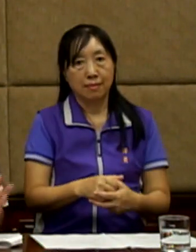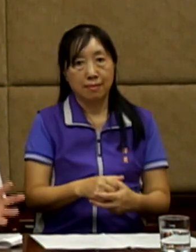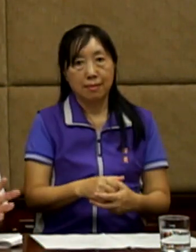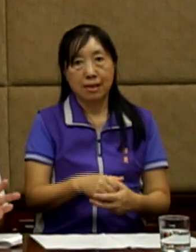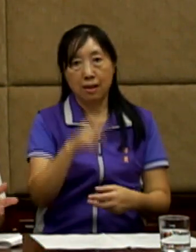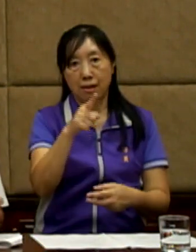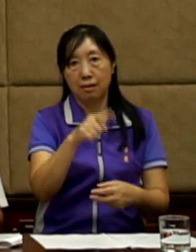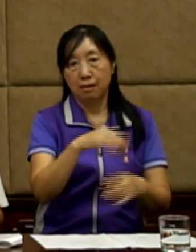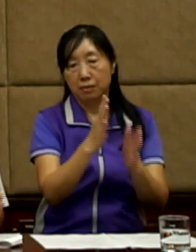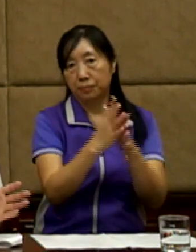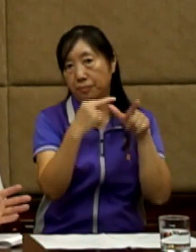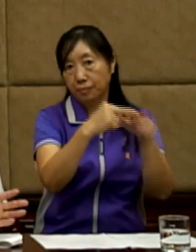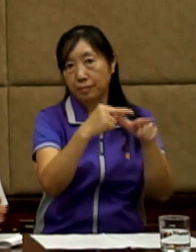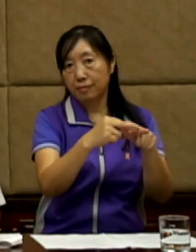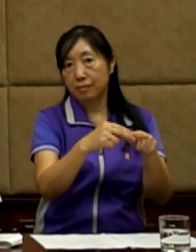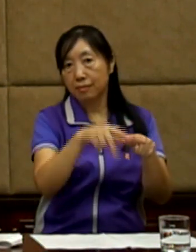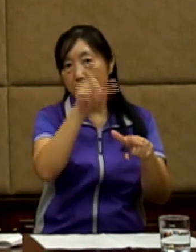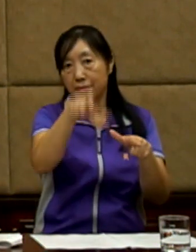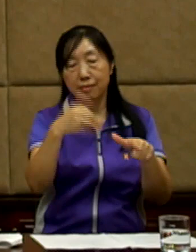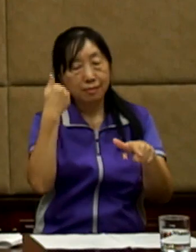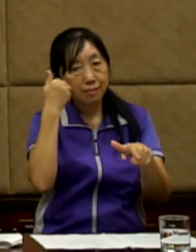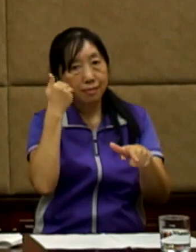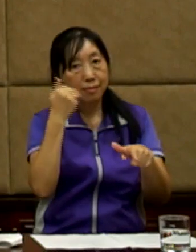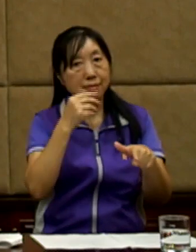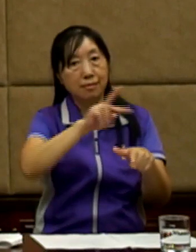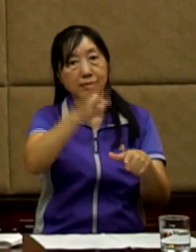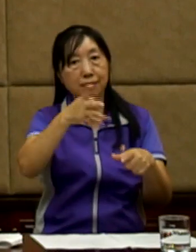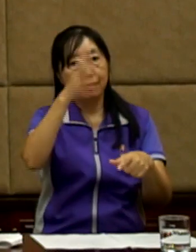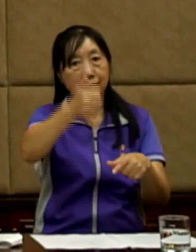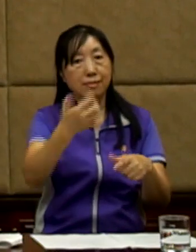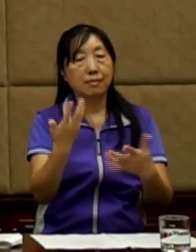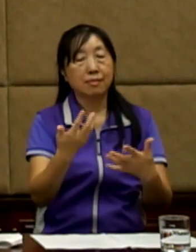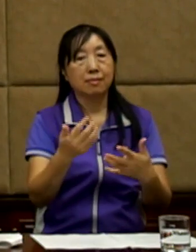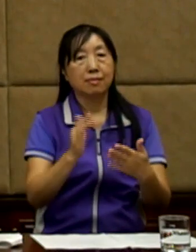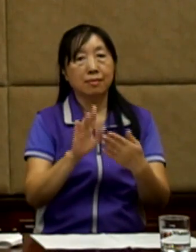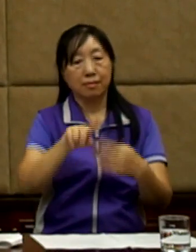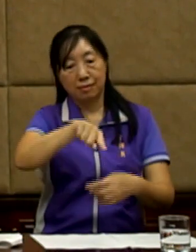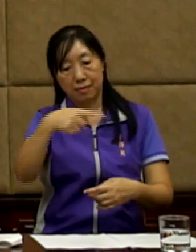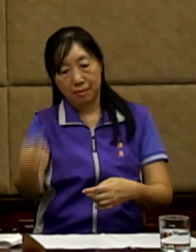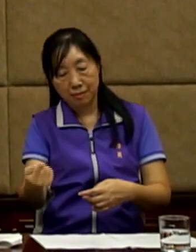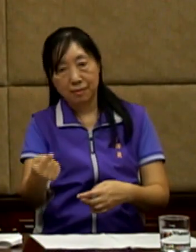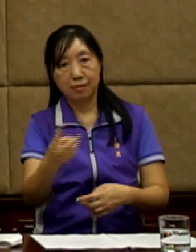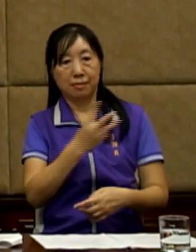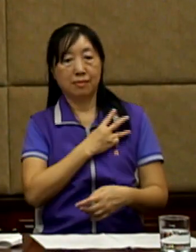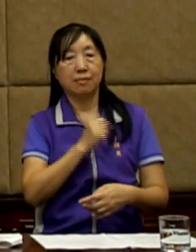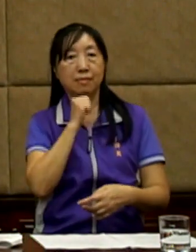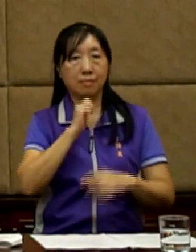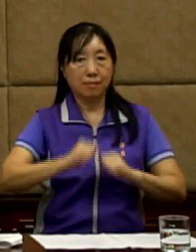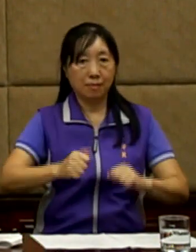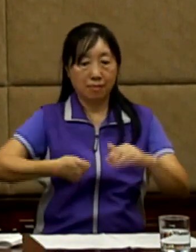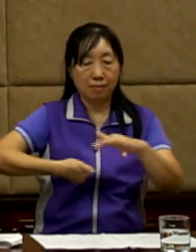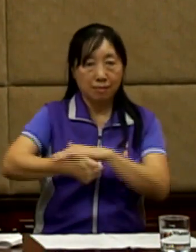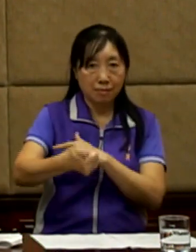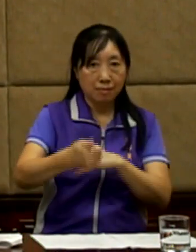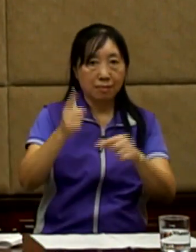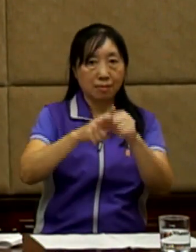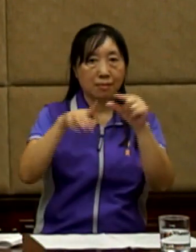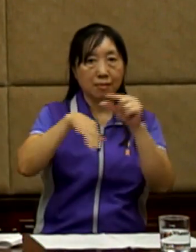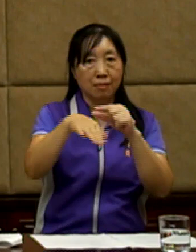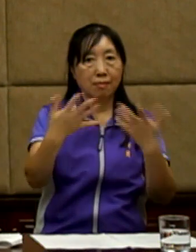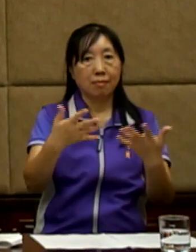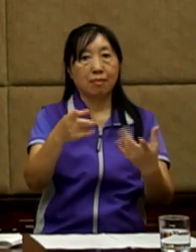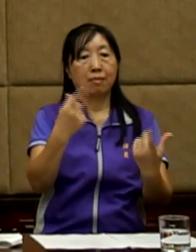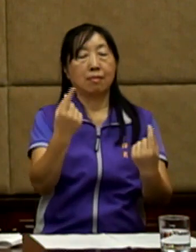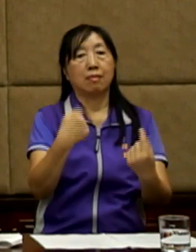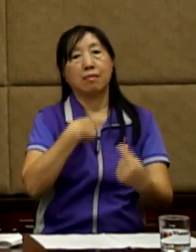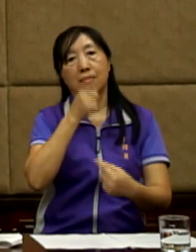那个推荐的这个事实。那之后赵少康先生这边入主中广之后，因为他违反他的承诺，因